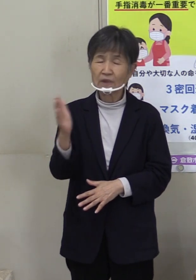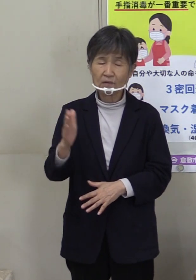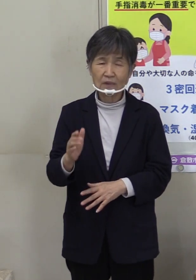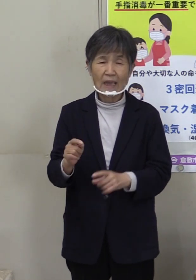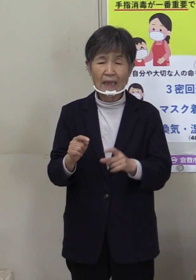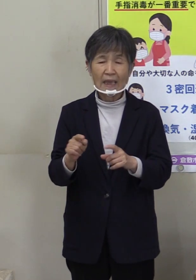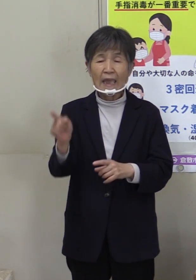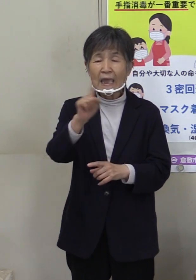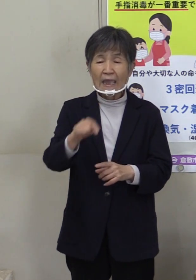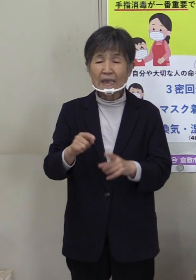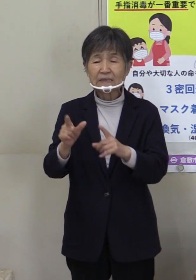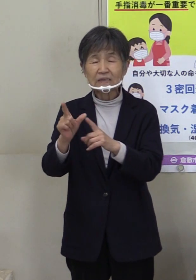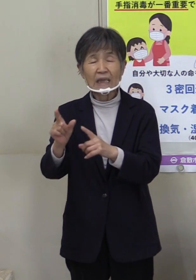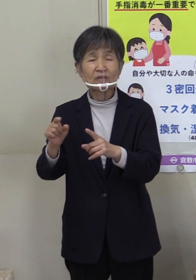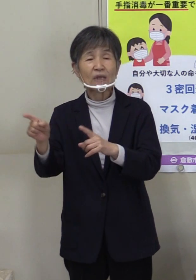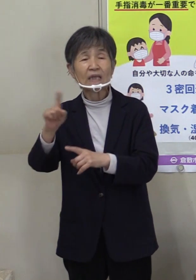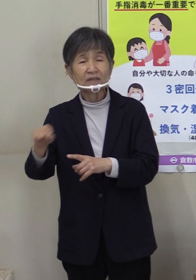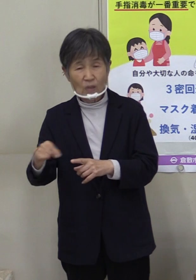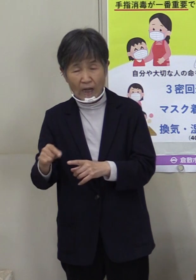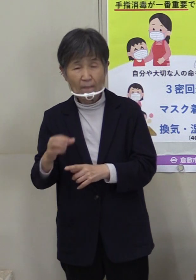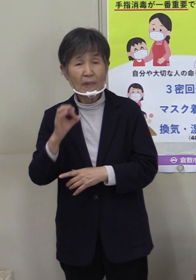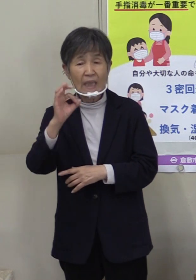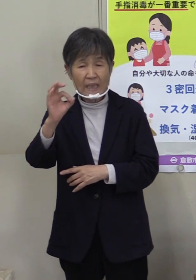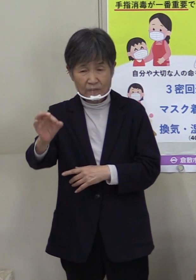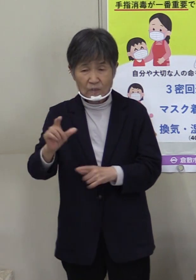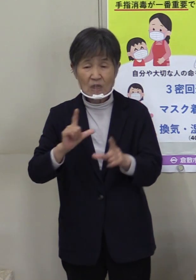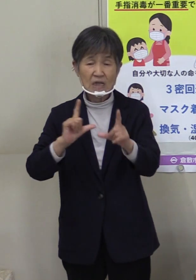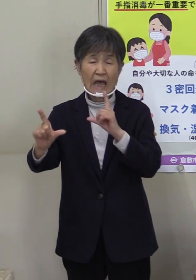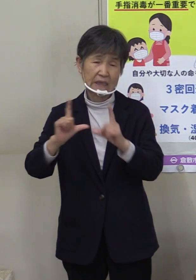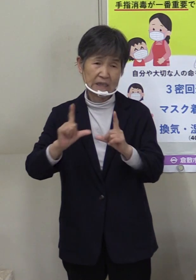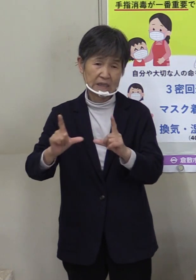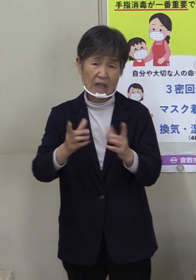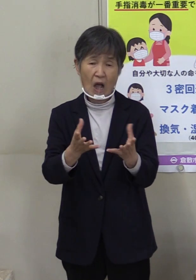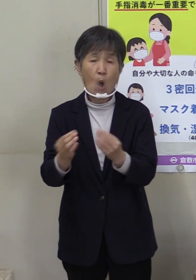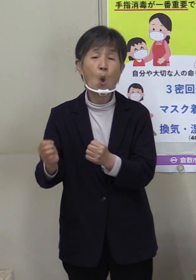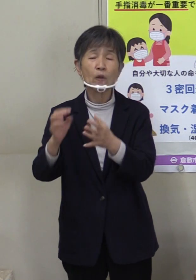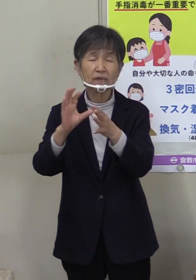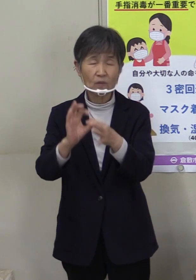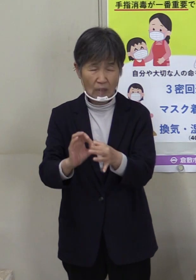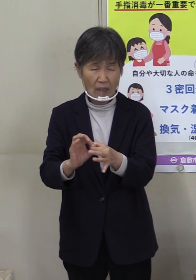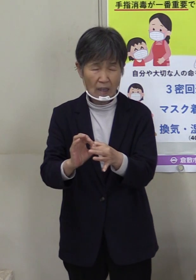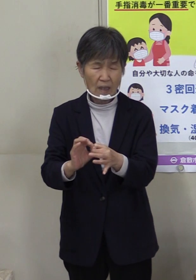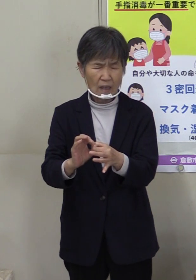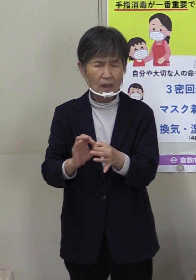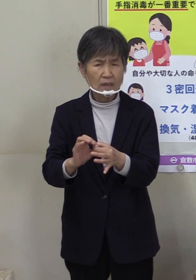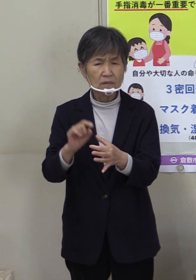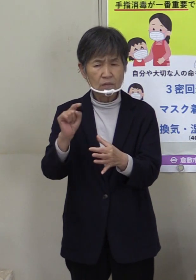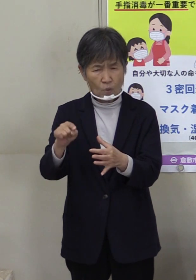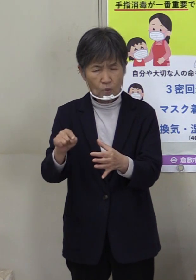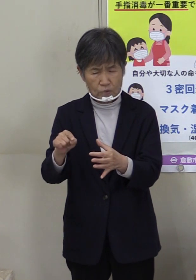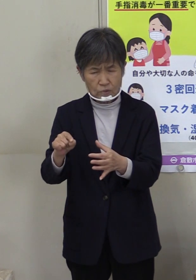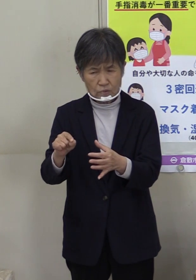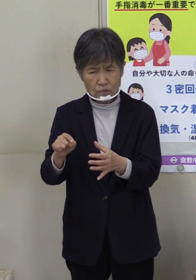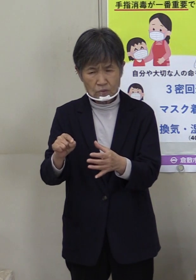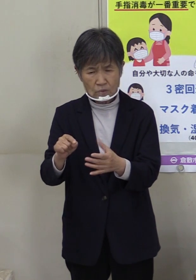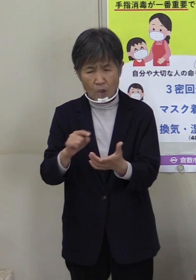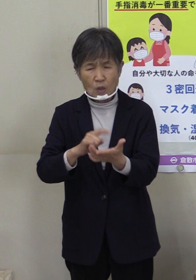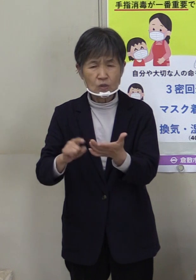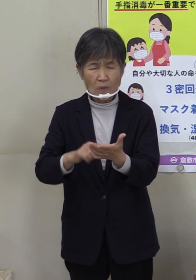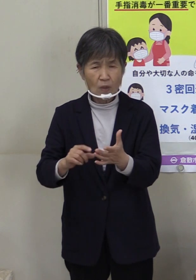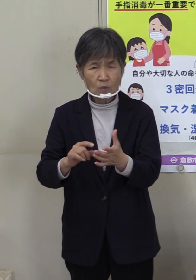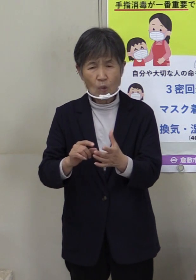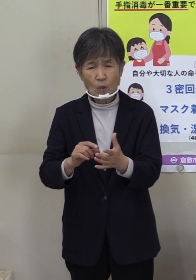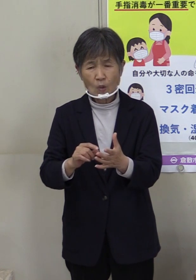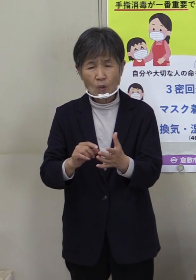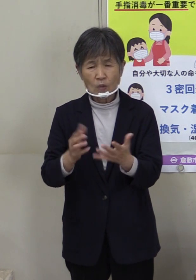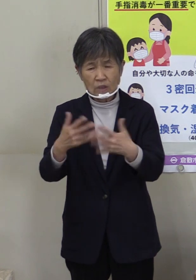そのメールでやり取りをされる、 LINE される方が非常に多いので、 そういうようなもう電子ツールを今活用するという